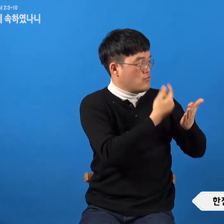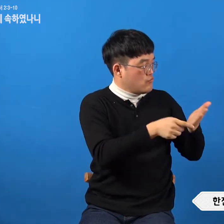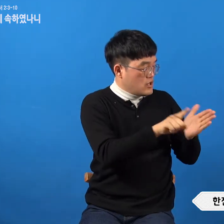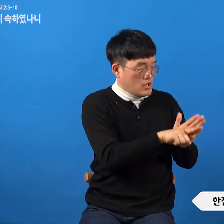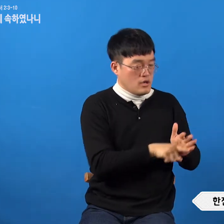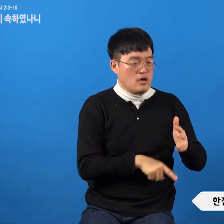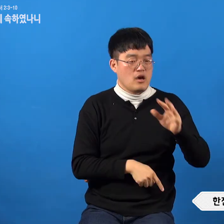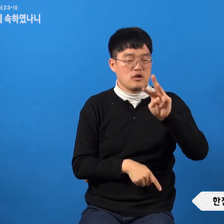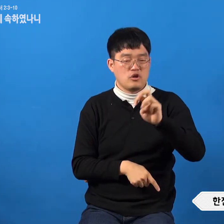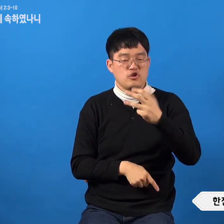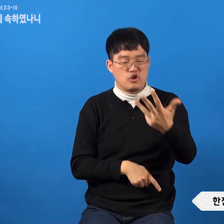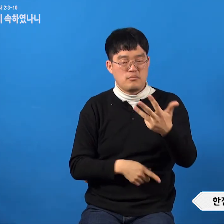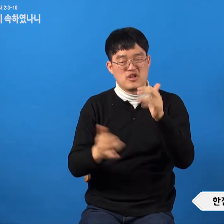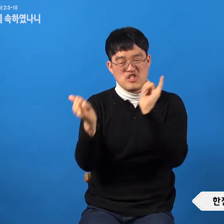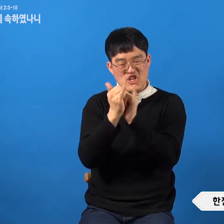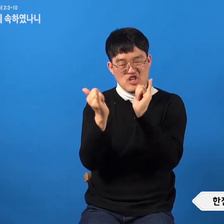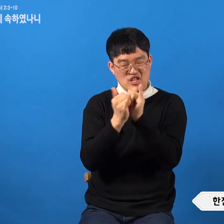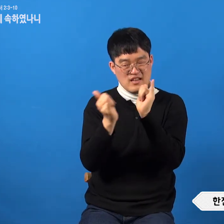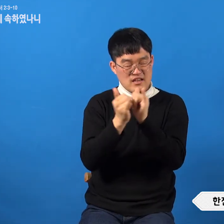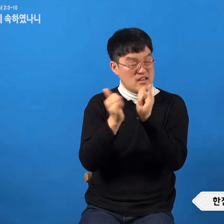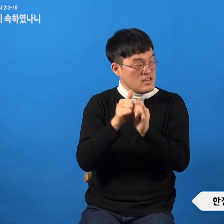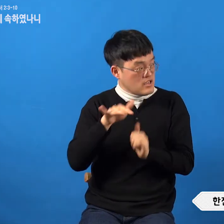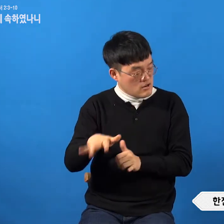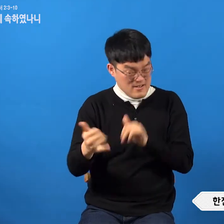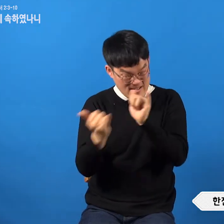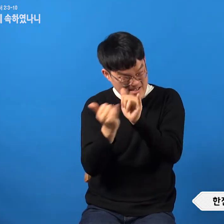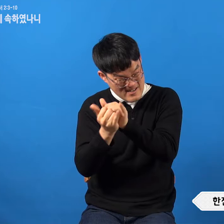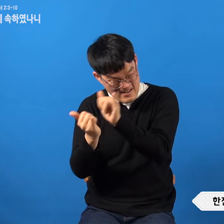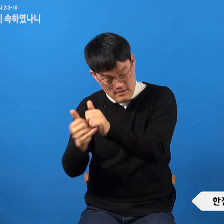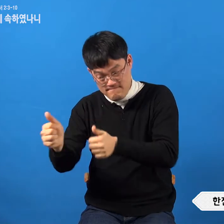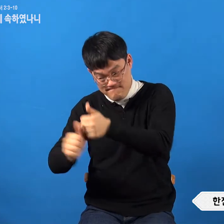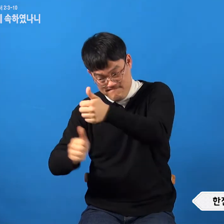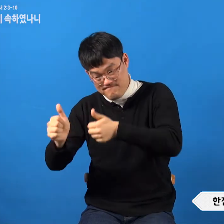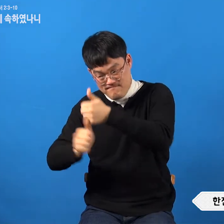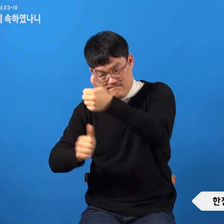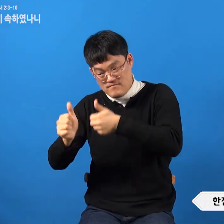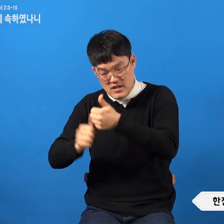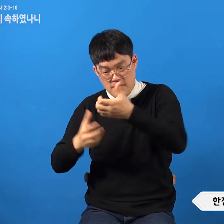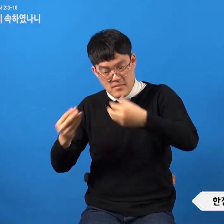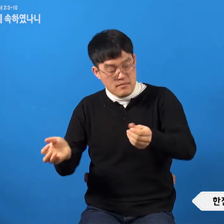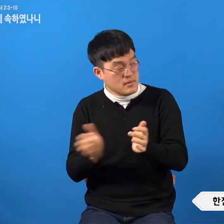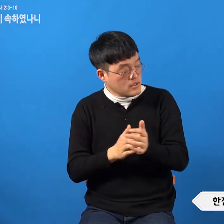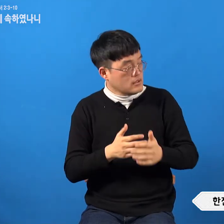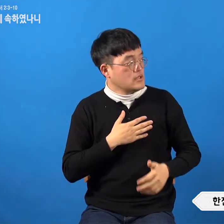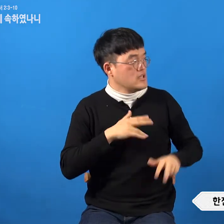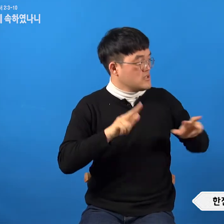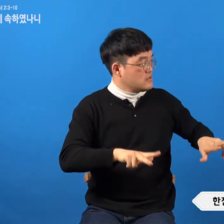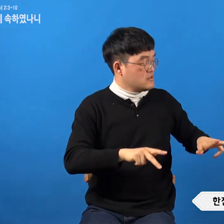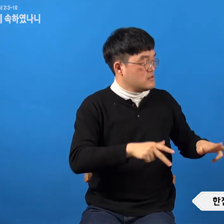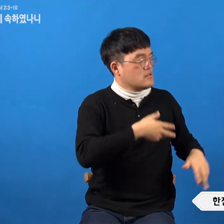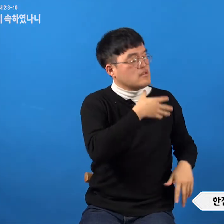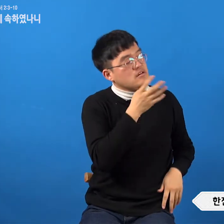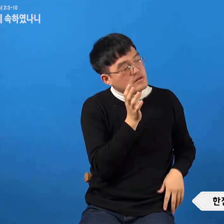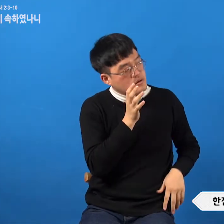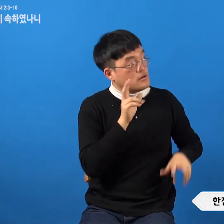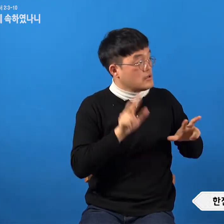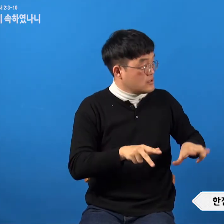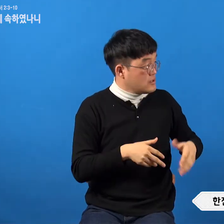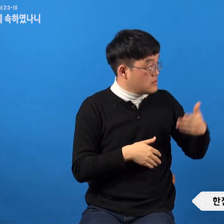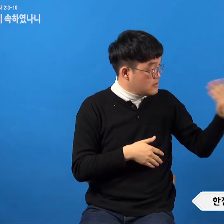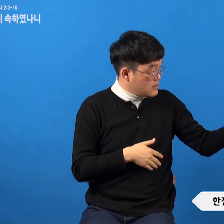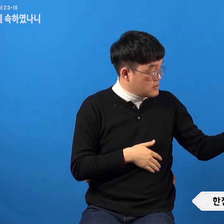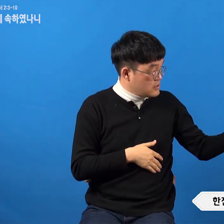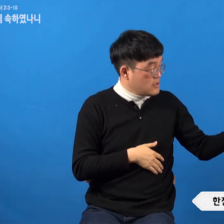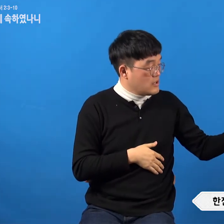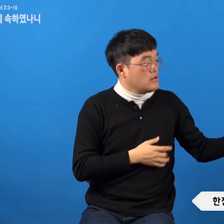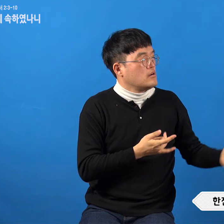38번 전쟁에 나갔고 나갈 때마다 싸워서 이겼습니다. 저는 이제 늙었고 머지않아 방금